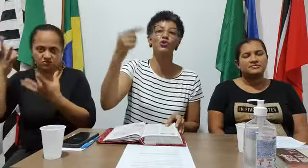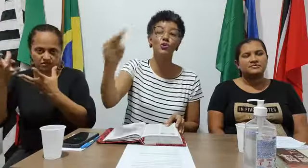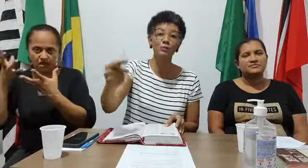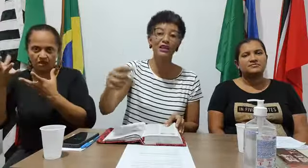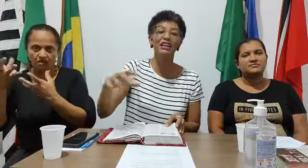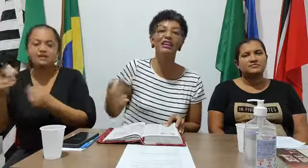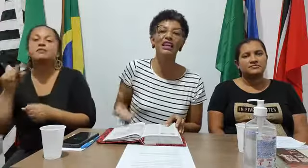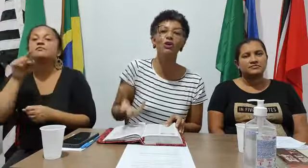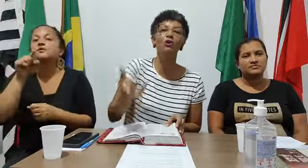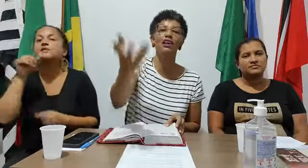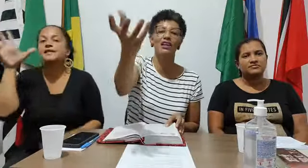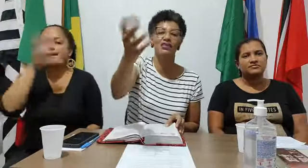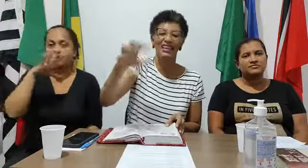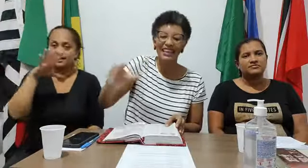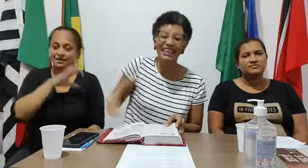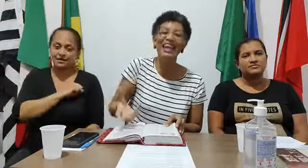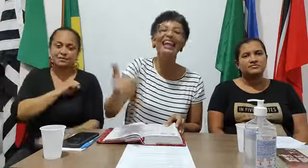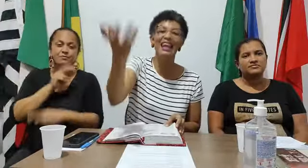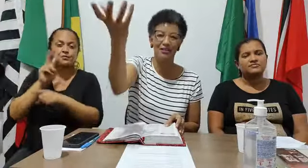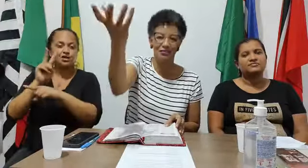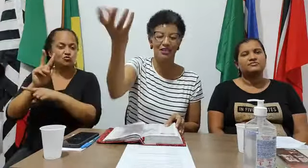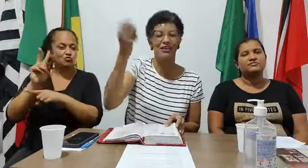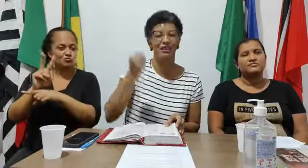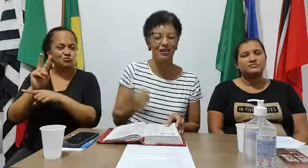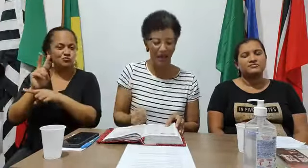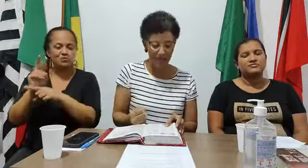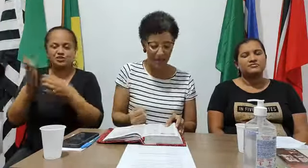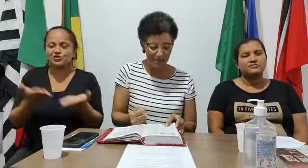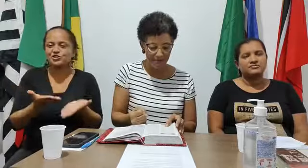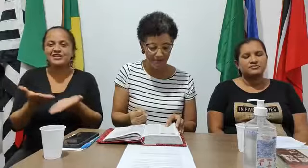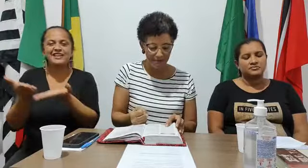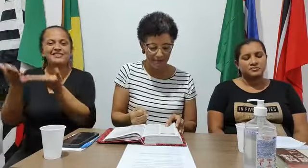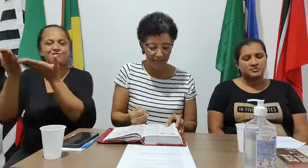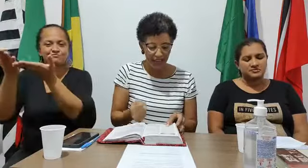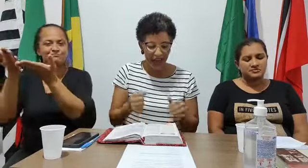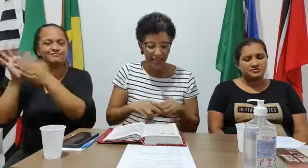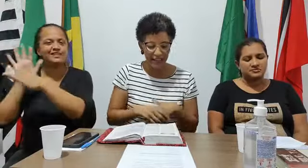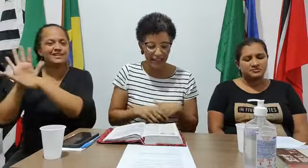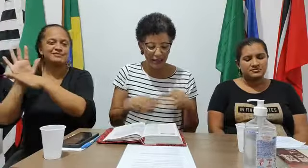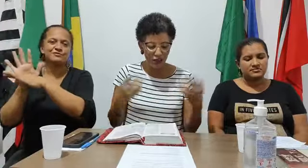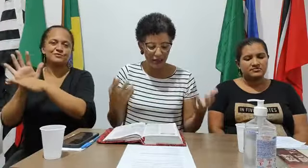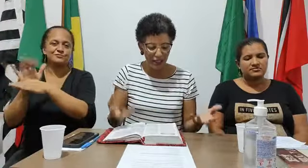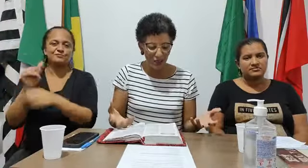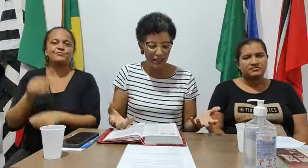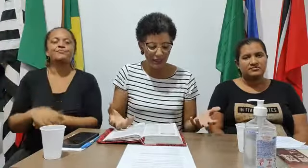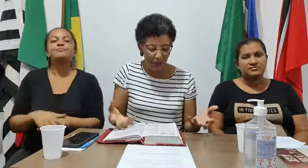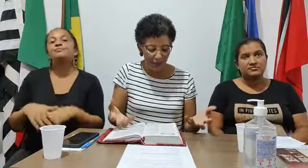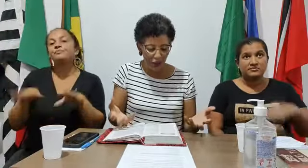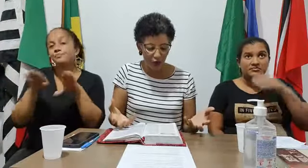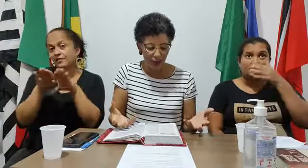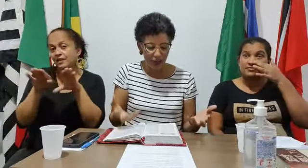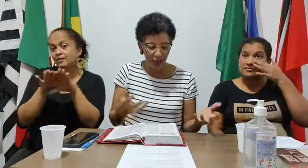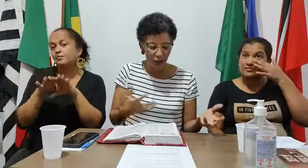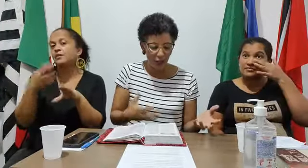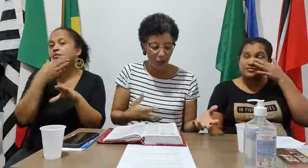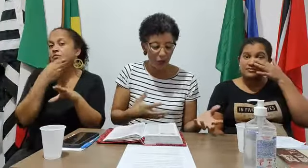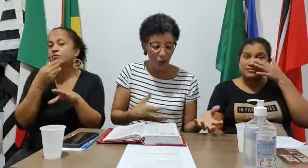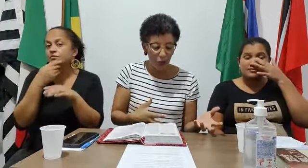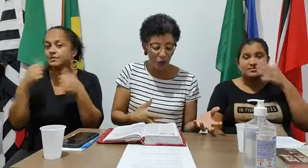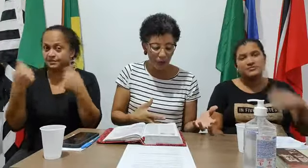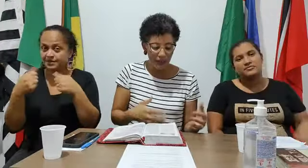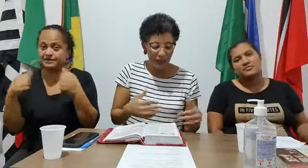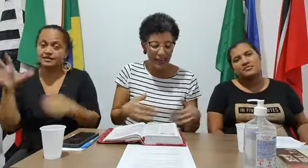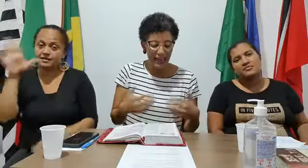que supre e que encoraja e que eleva. Amém? Assim também os maridos devem amar a sua mulher como ao